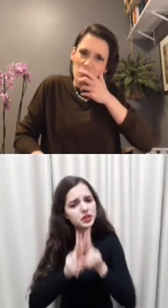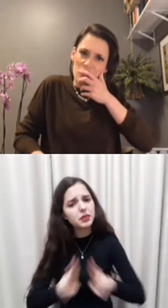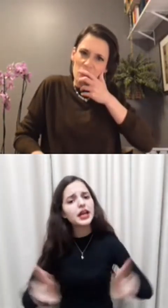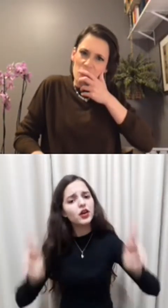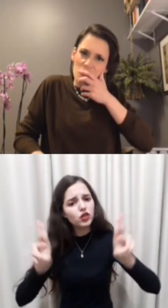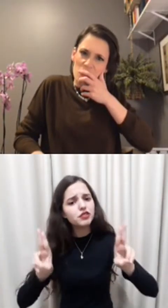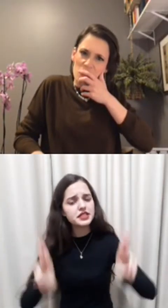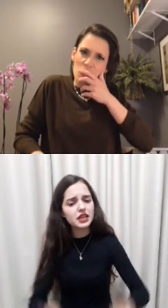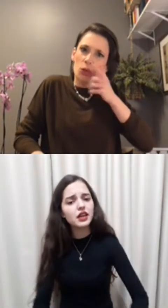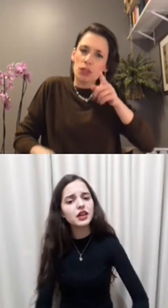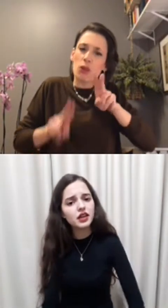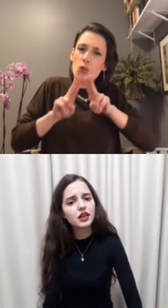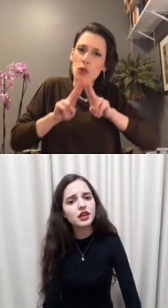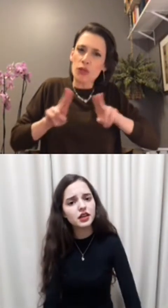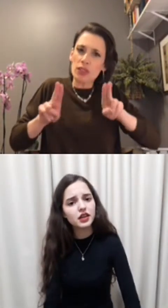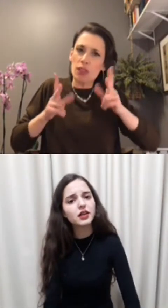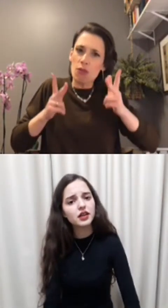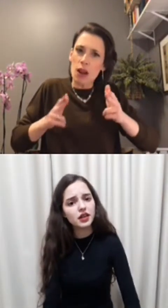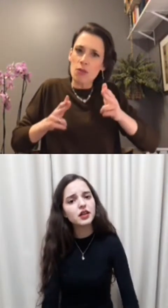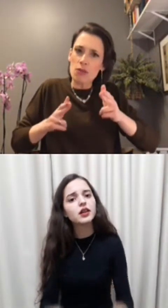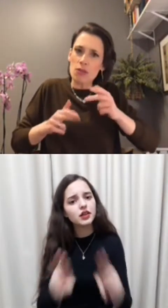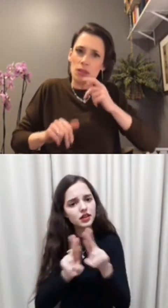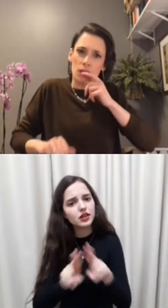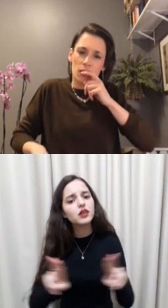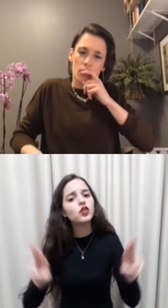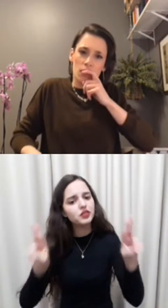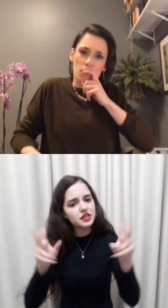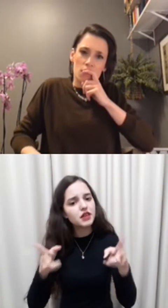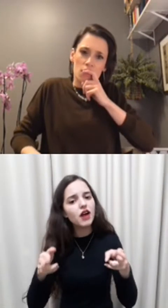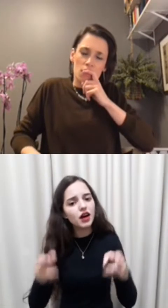meu também é UFSC. O teu UFSC igual?